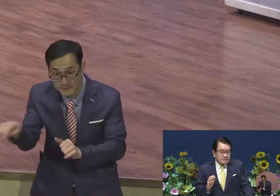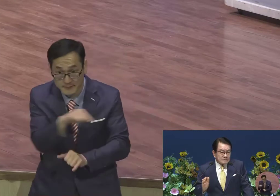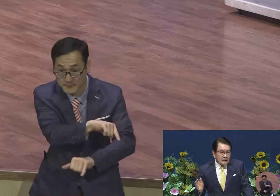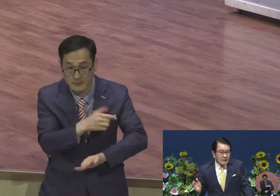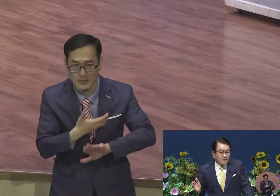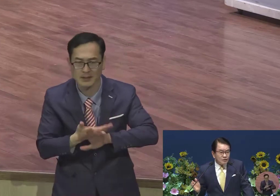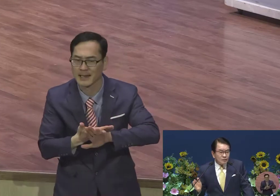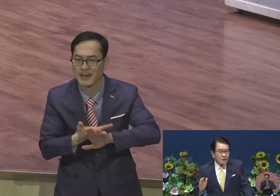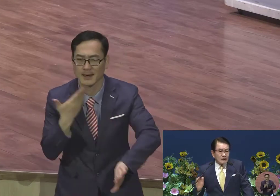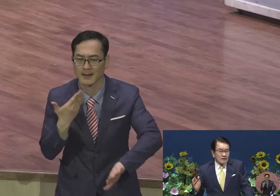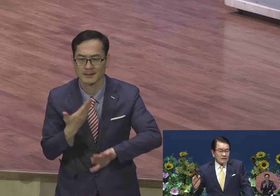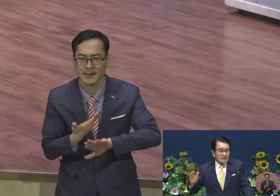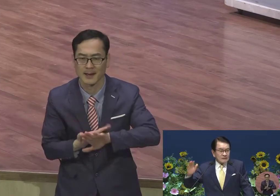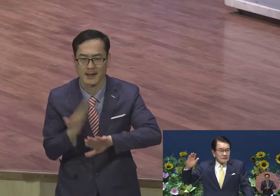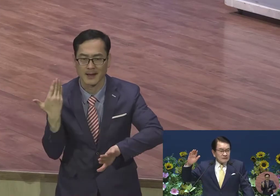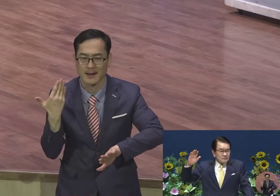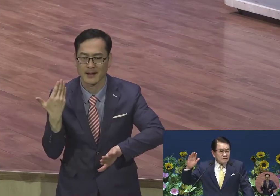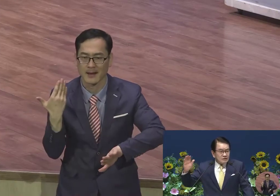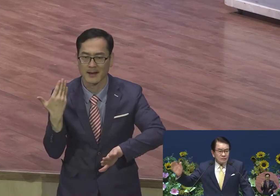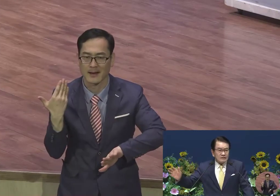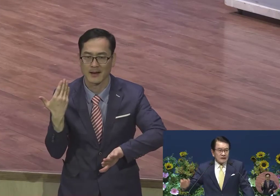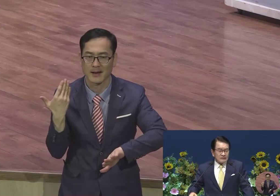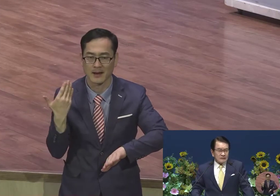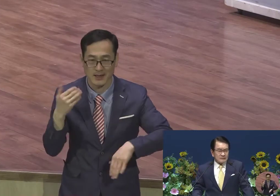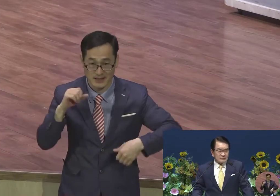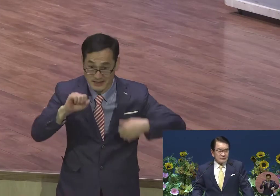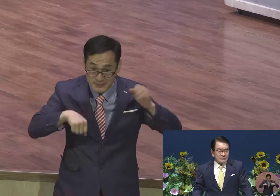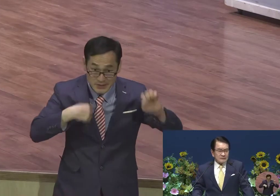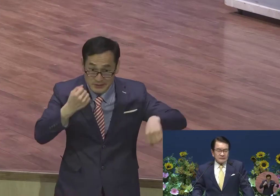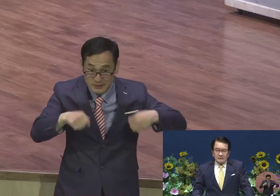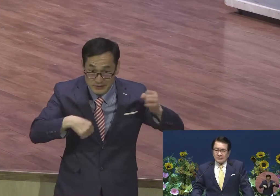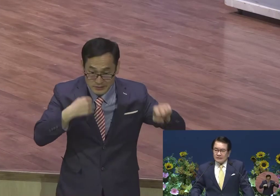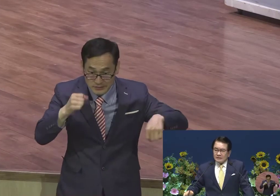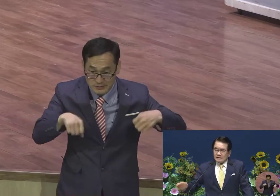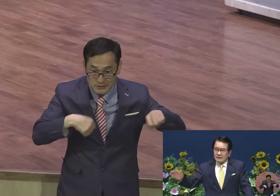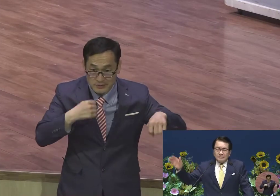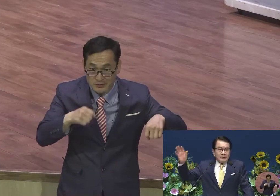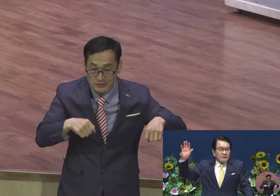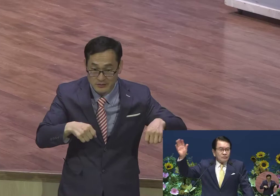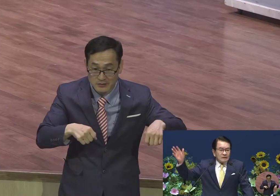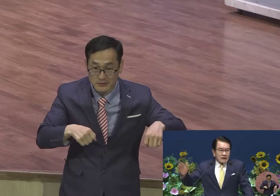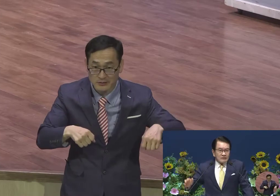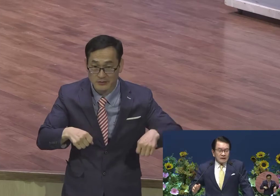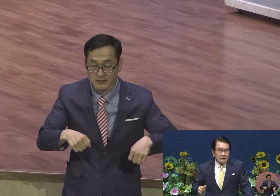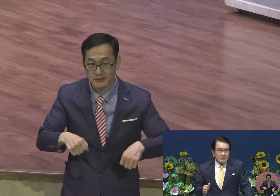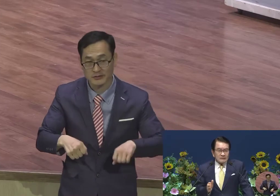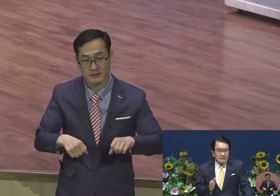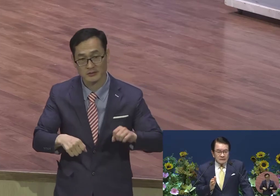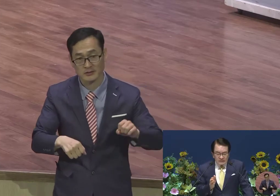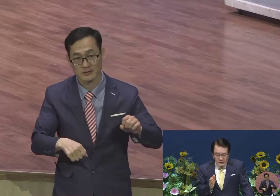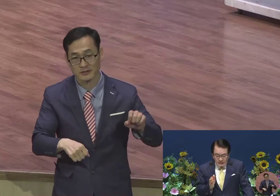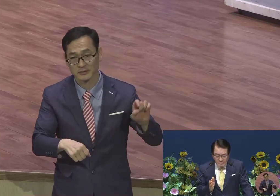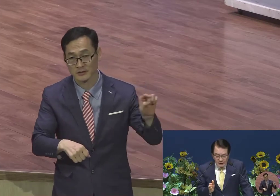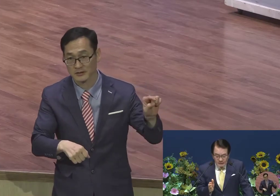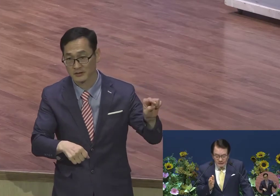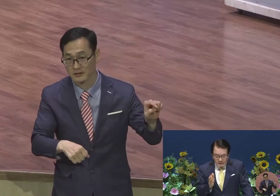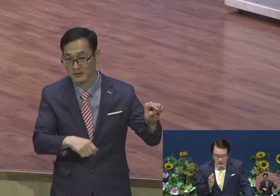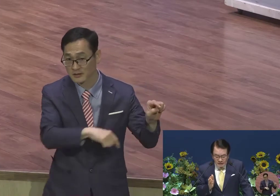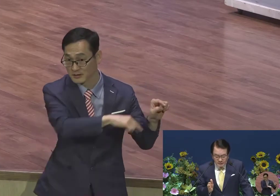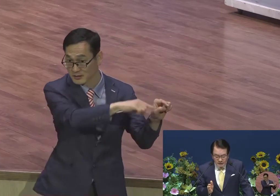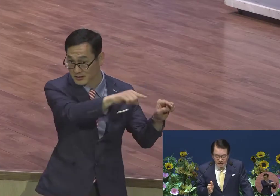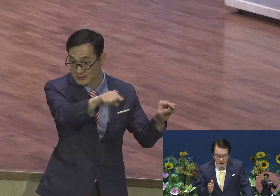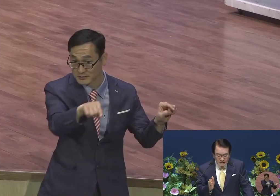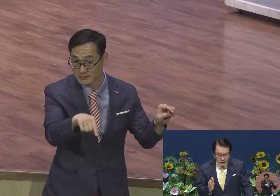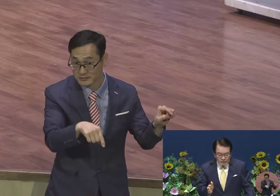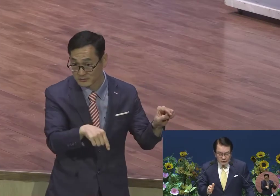다른 피조물과 다르게. 짐승들과 다르게. 저 별들과 다르게. 인간만